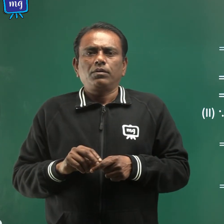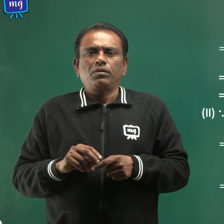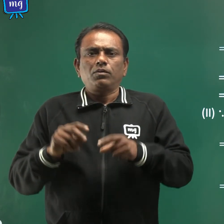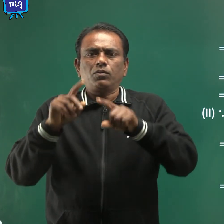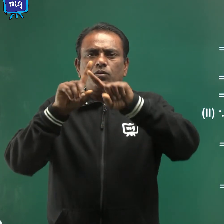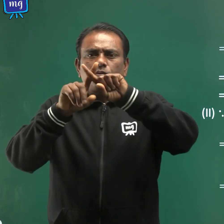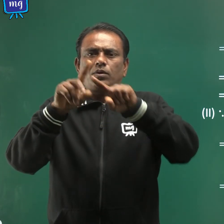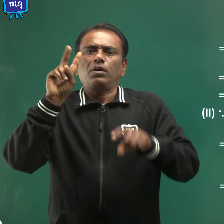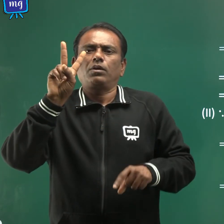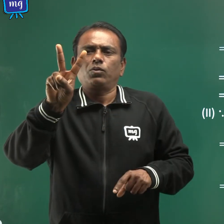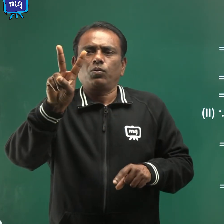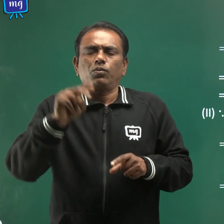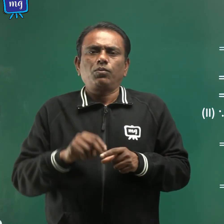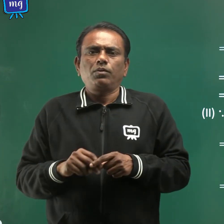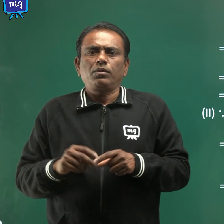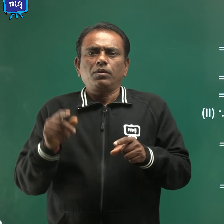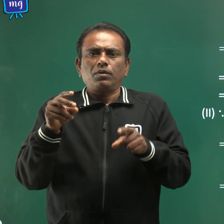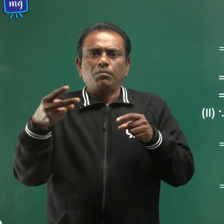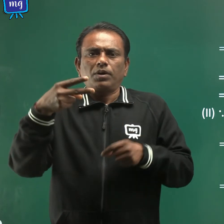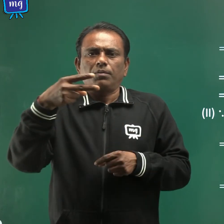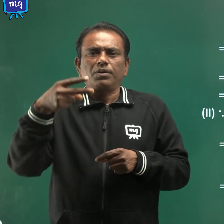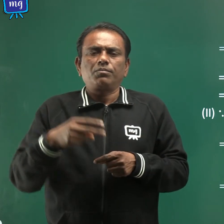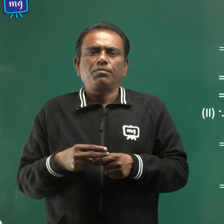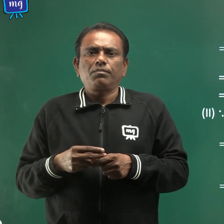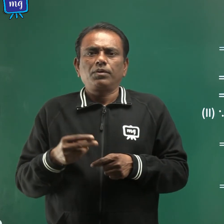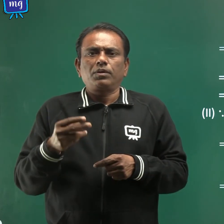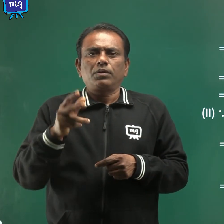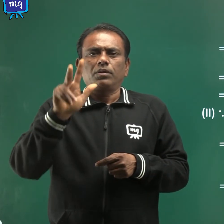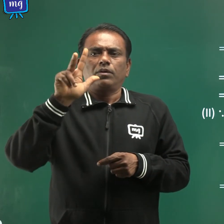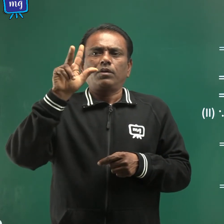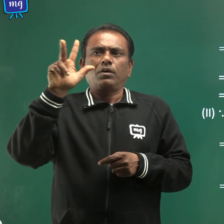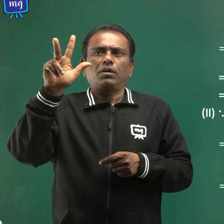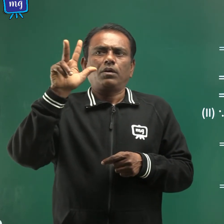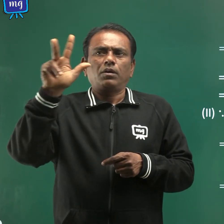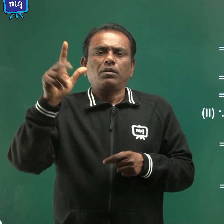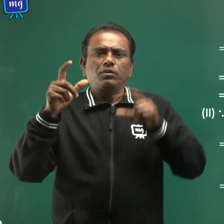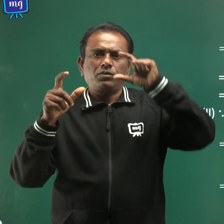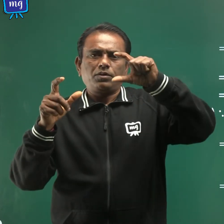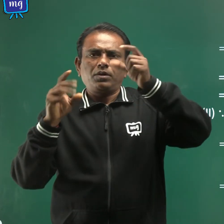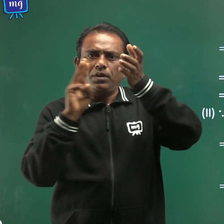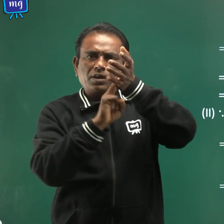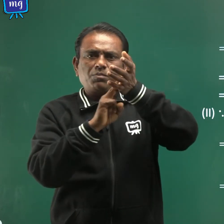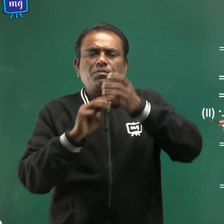को बढ़ा दो के बराबर अट्ठासी सिंह है